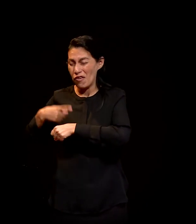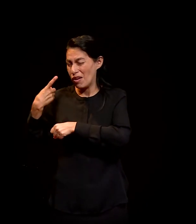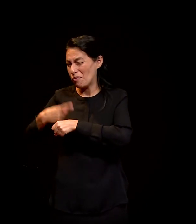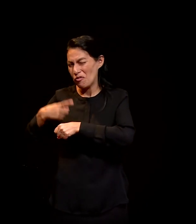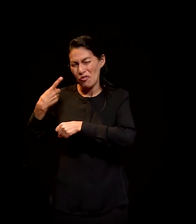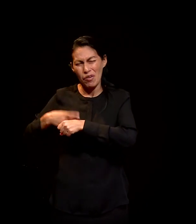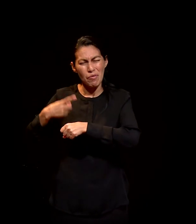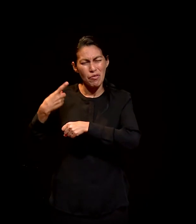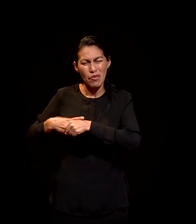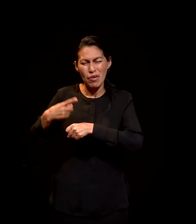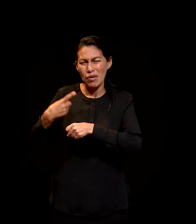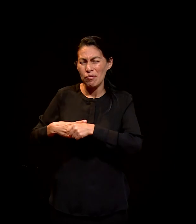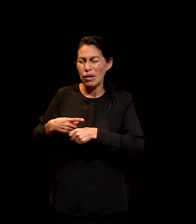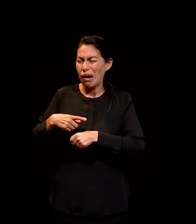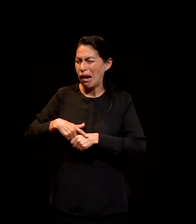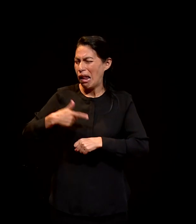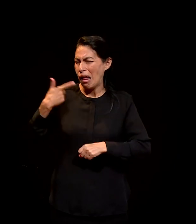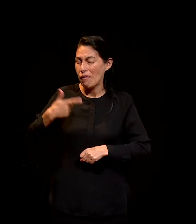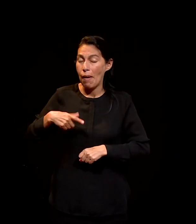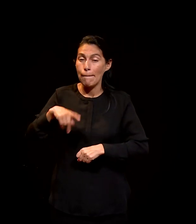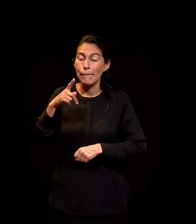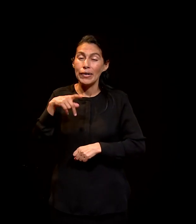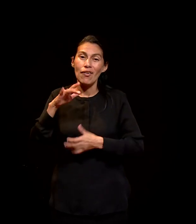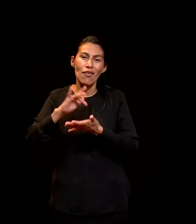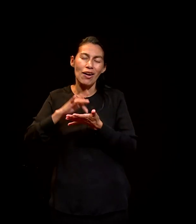con mucha oración